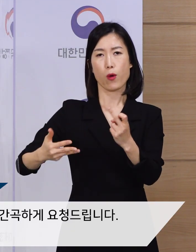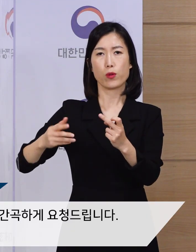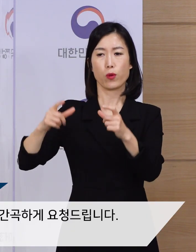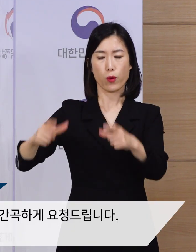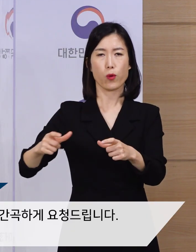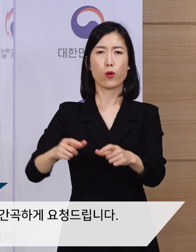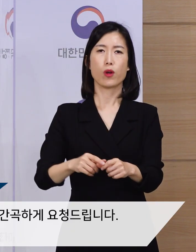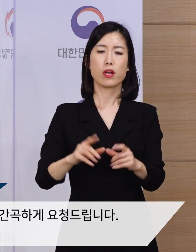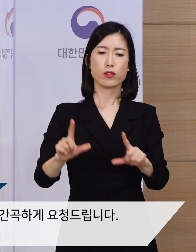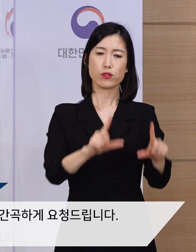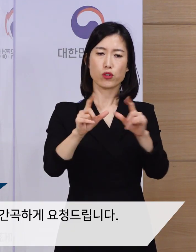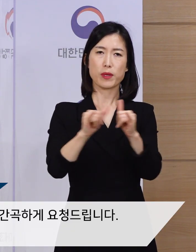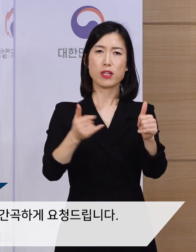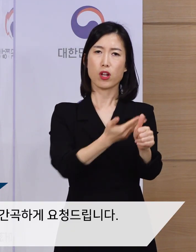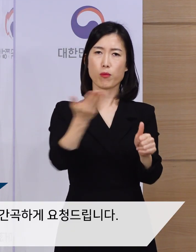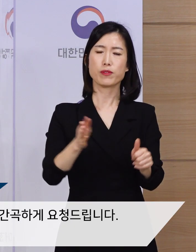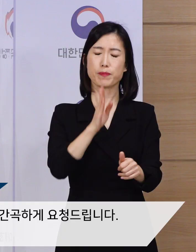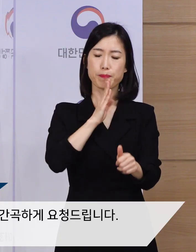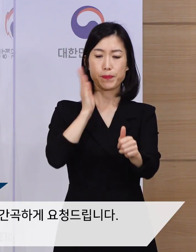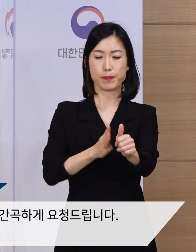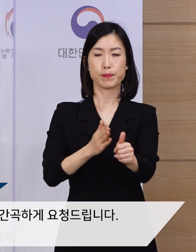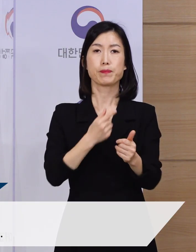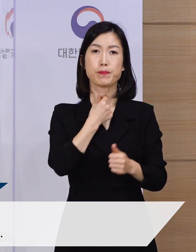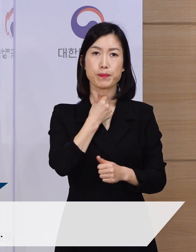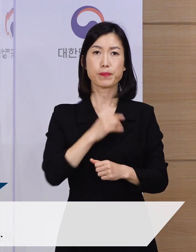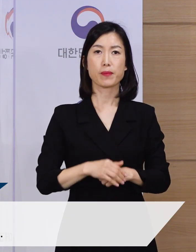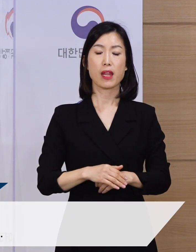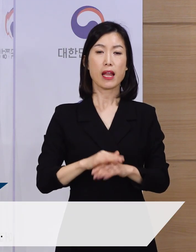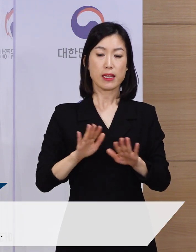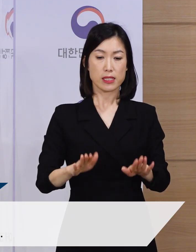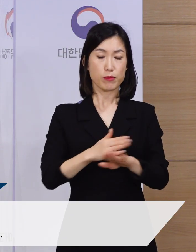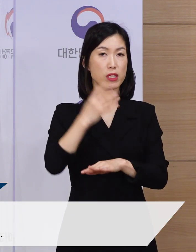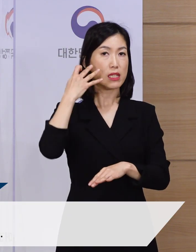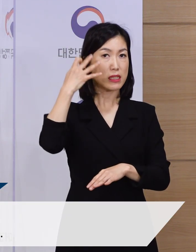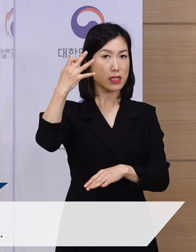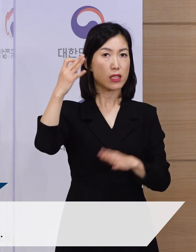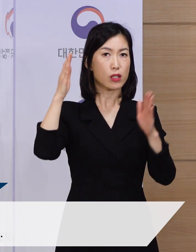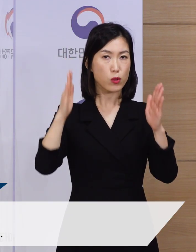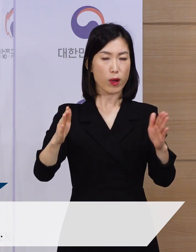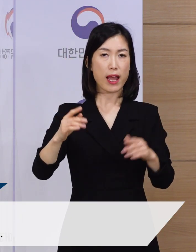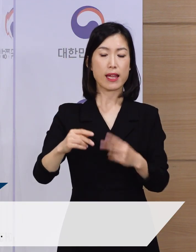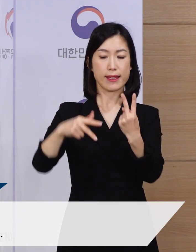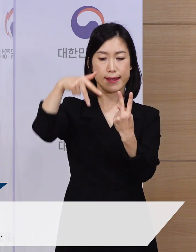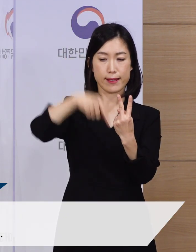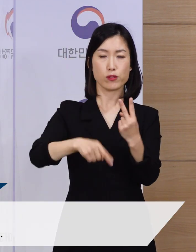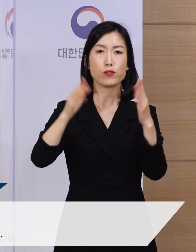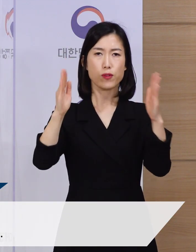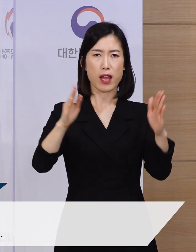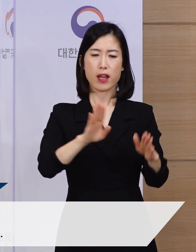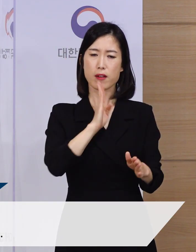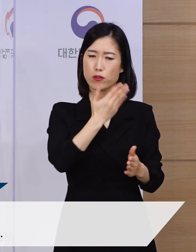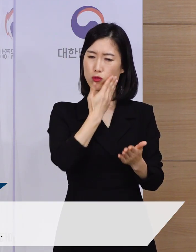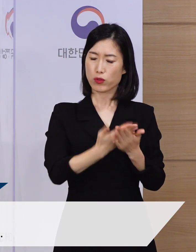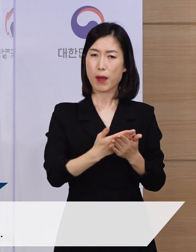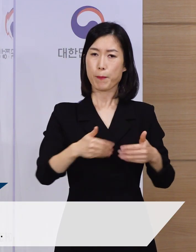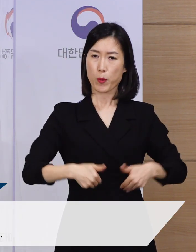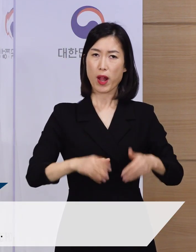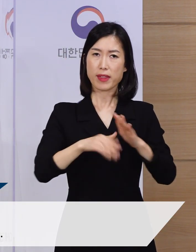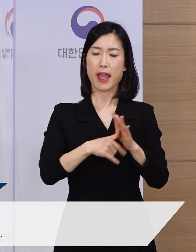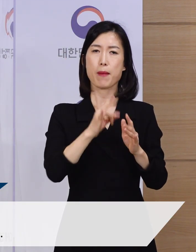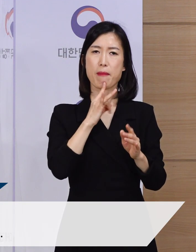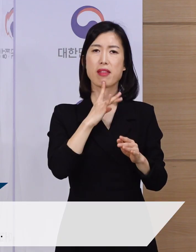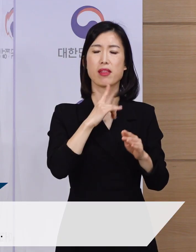여러분께 간곡하게 요청드립니다. 앞으로 2주간은 꼭 필요한 경우를 제외하고 모든